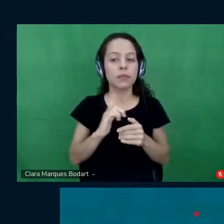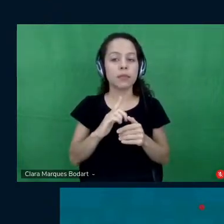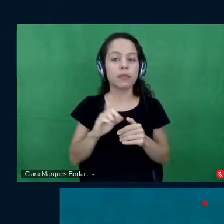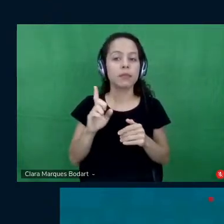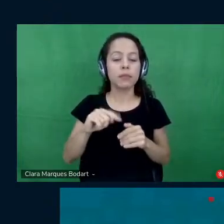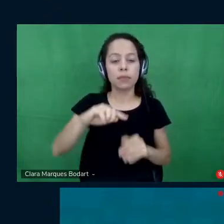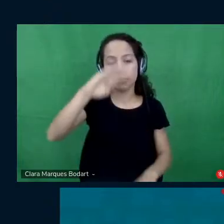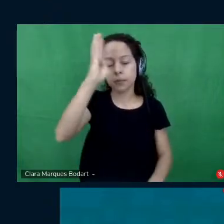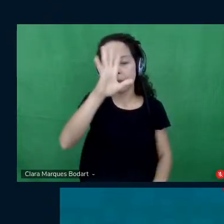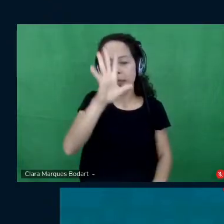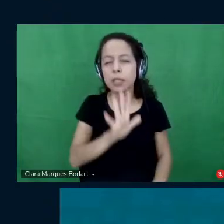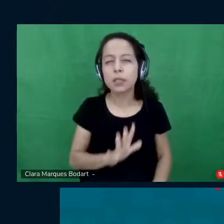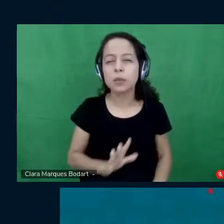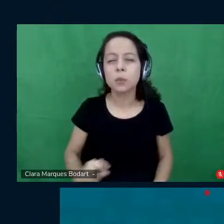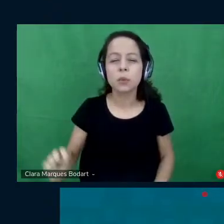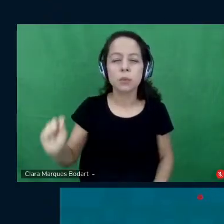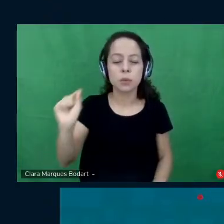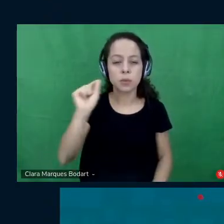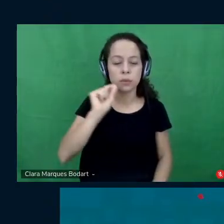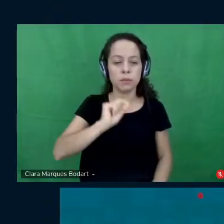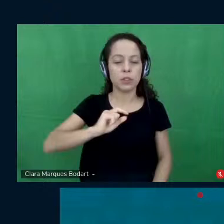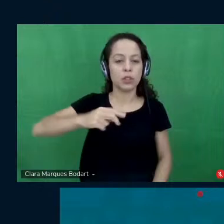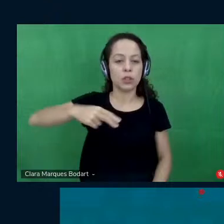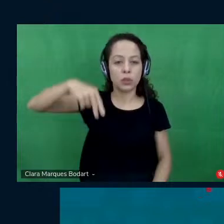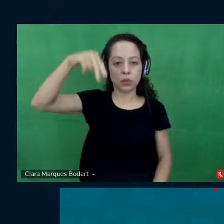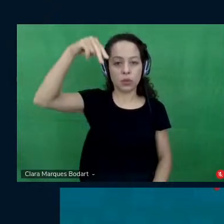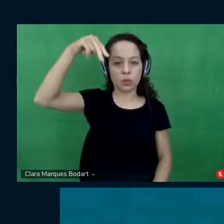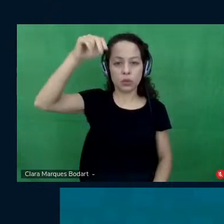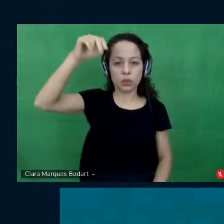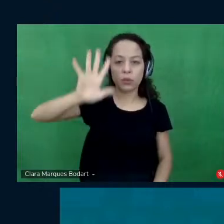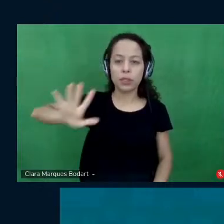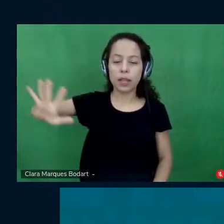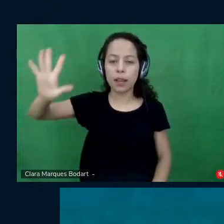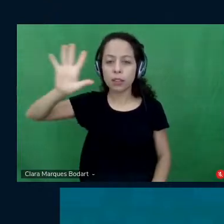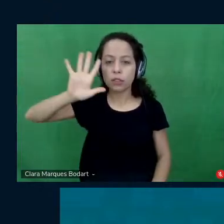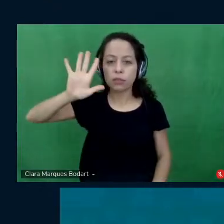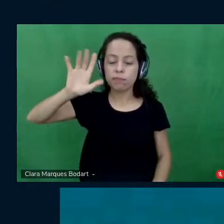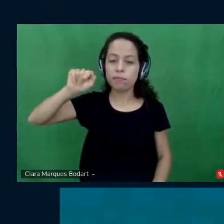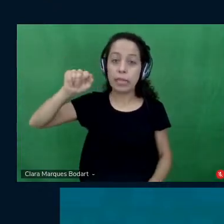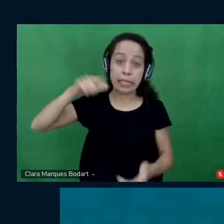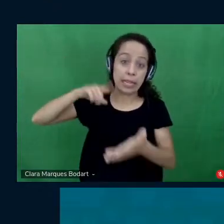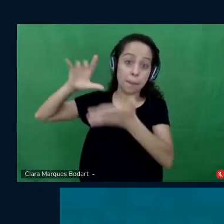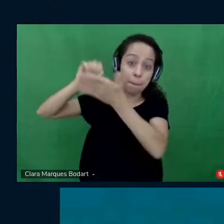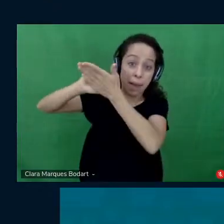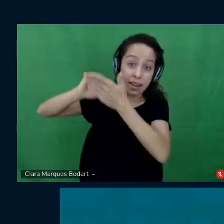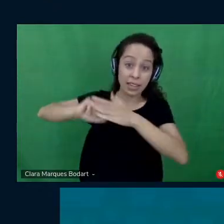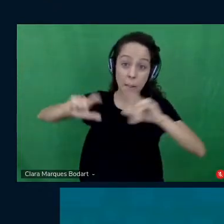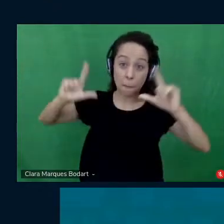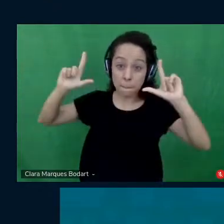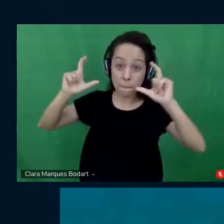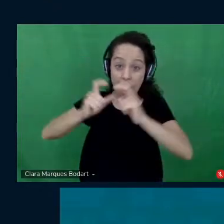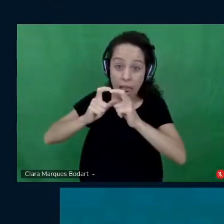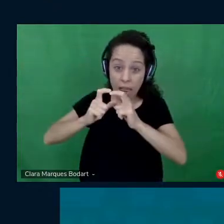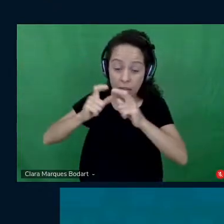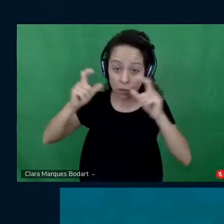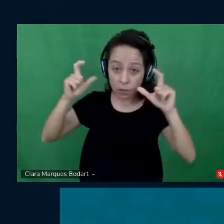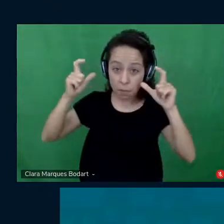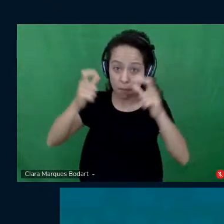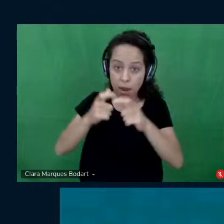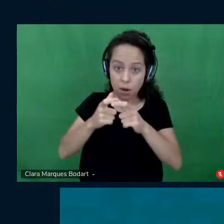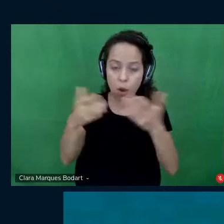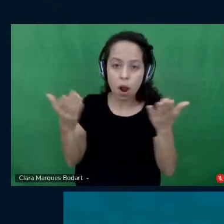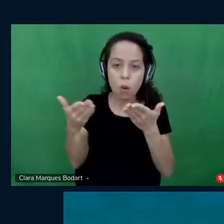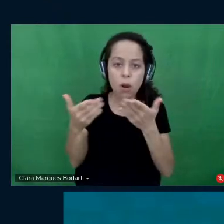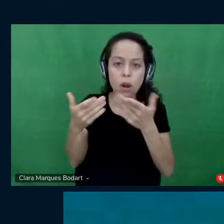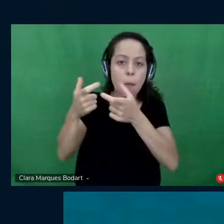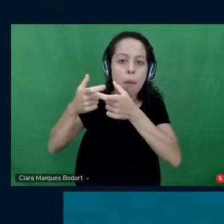território nacional, na região norte, nordeste, onde tinha menor taxa líquida de matrícula, se vai se ampliando o acesso da juventude